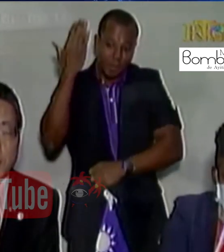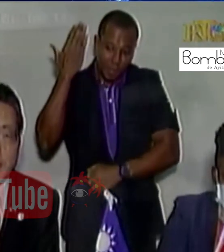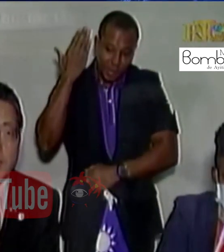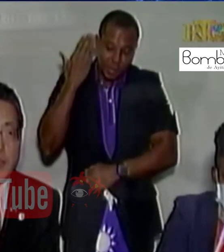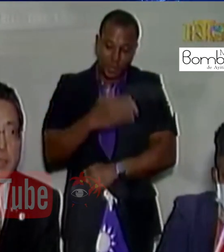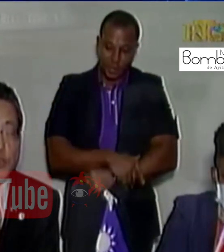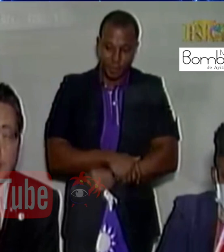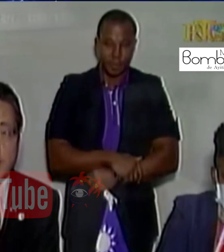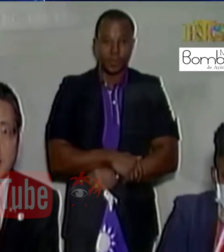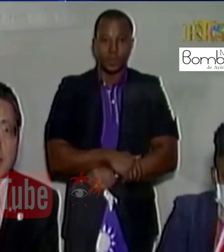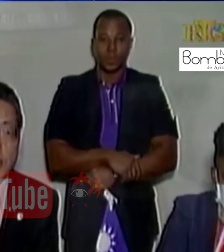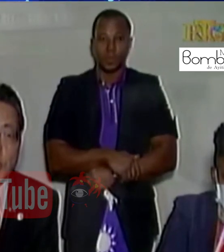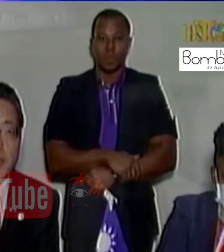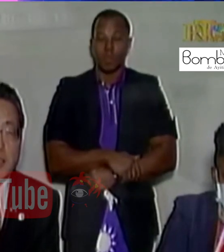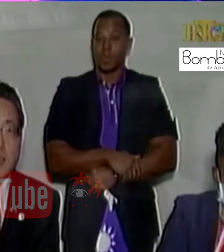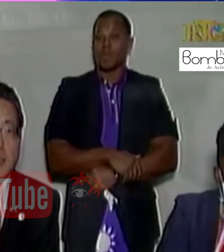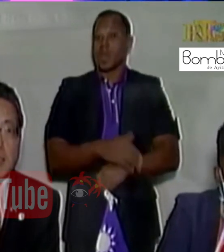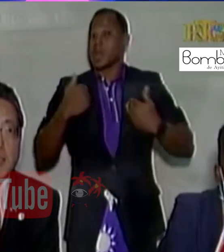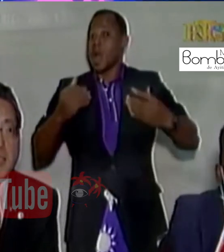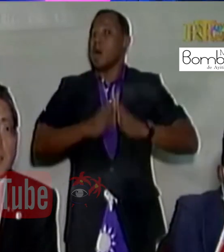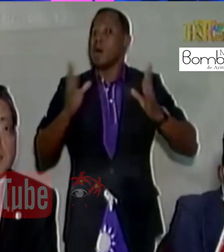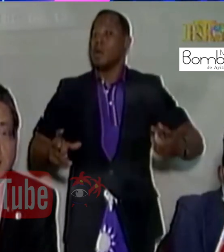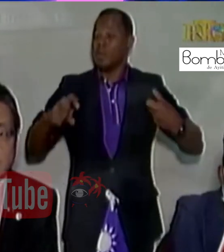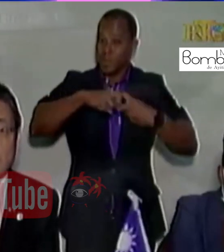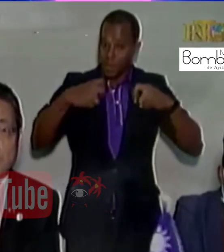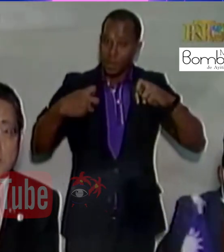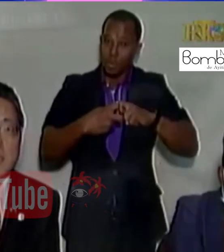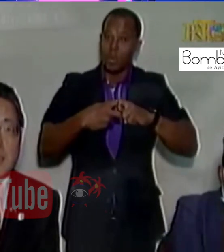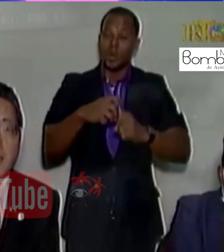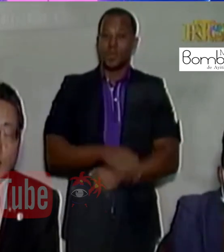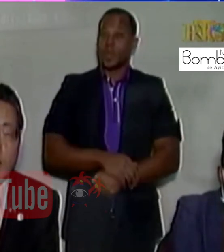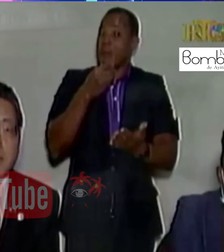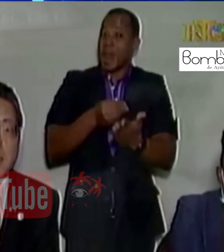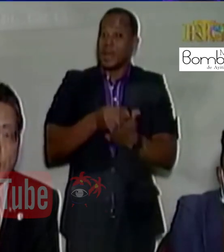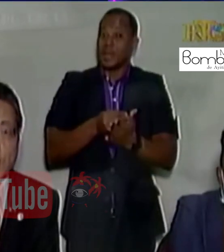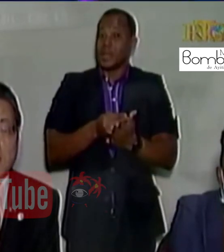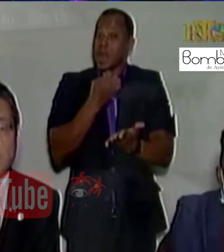a connu un chiffre historique qui est à